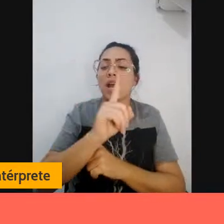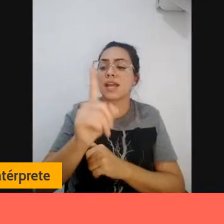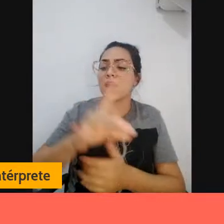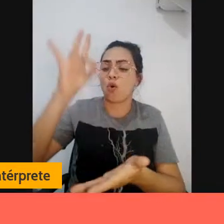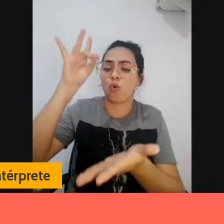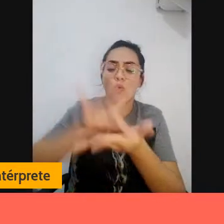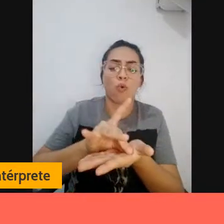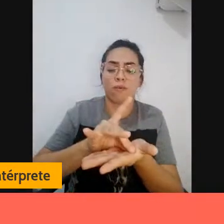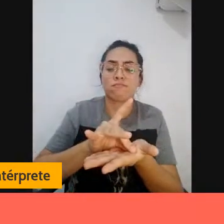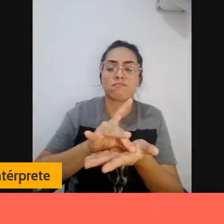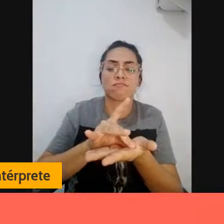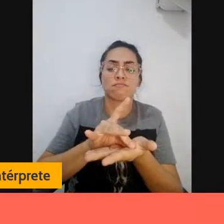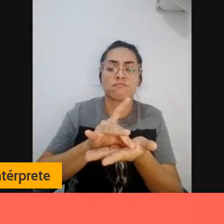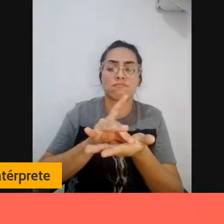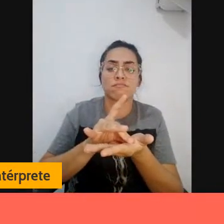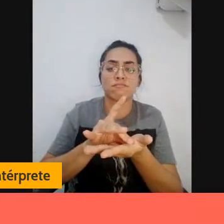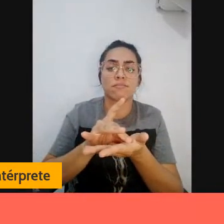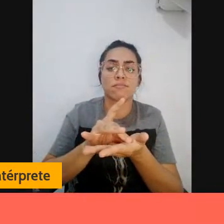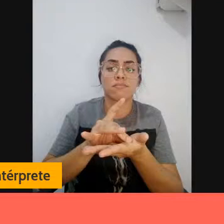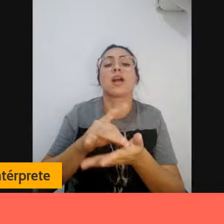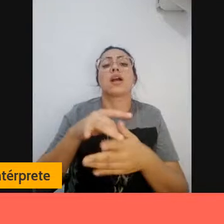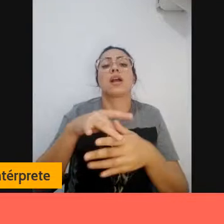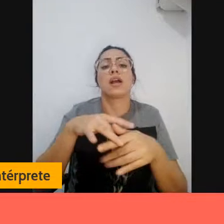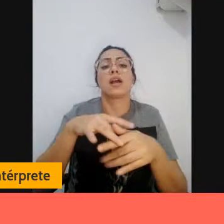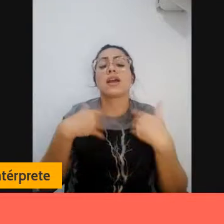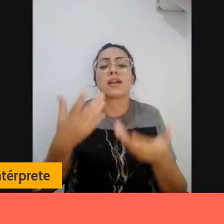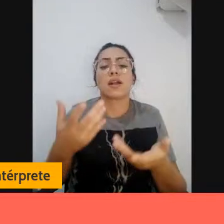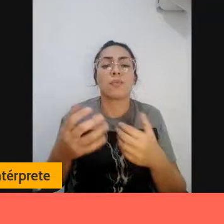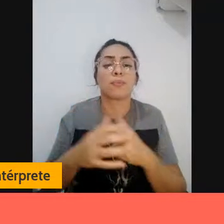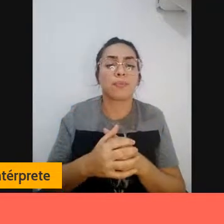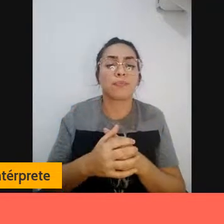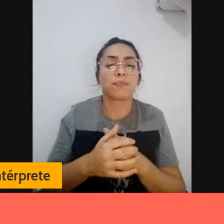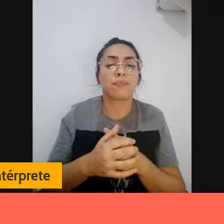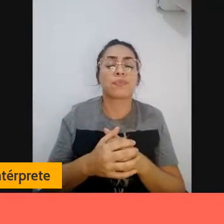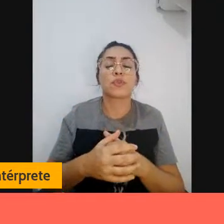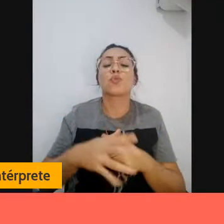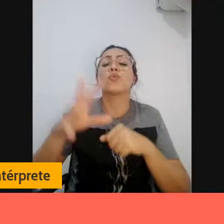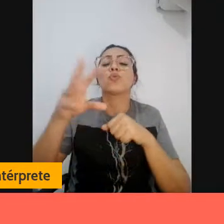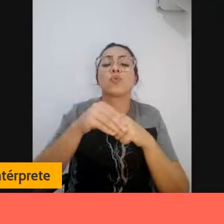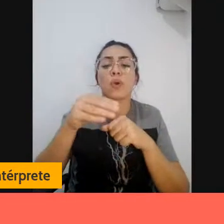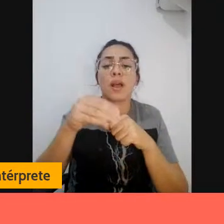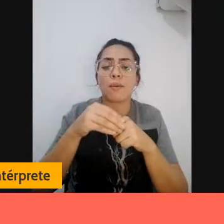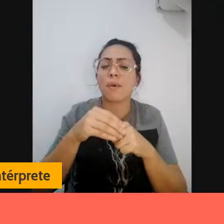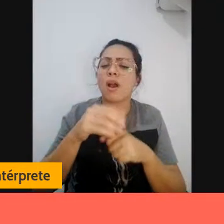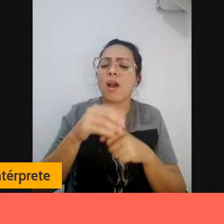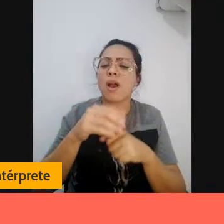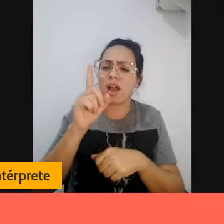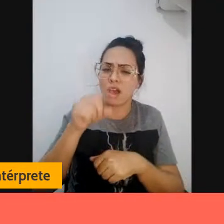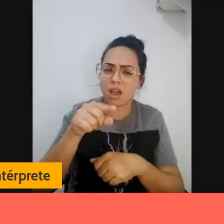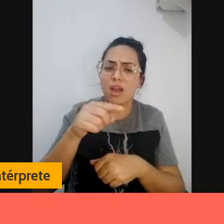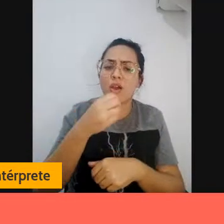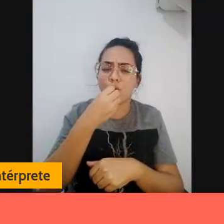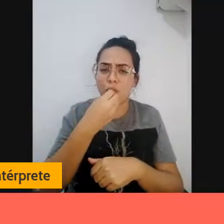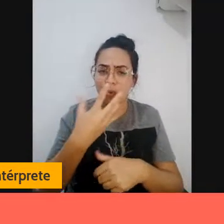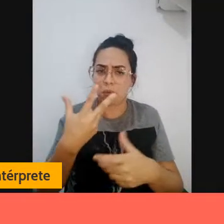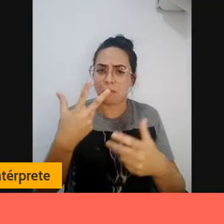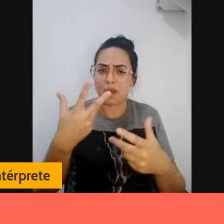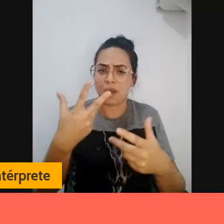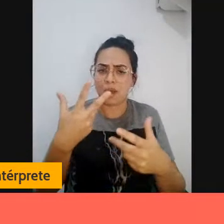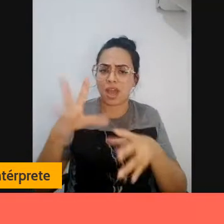afirmações. E pergunta: o conhecimento é um bem a ser